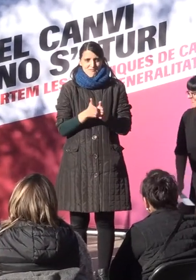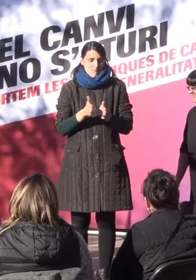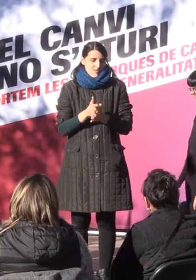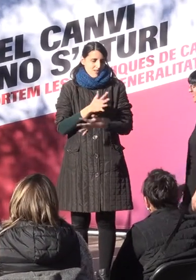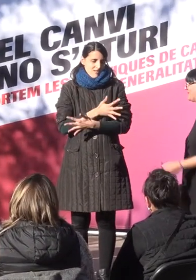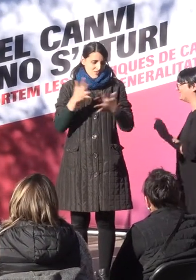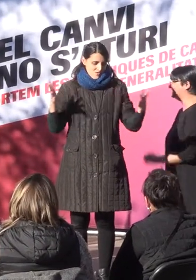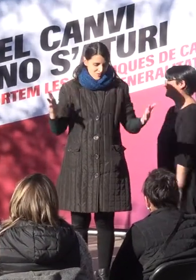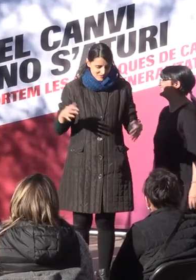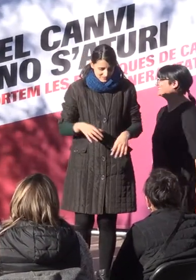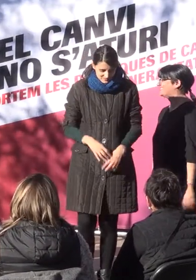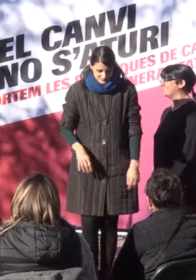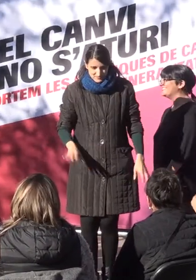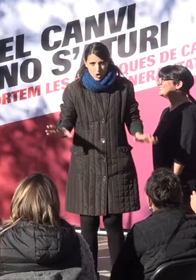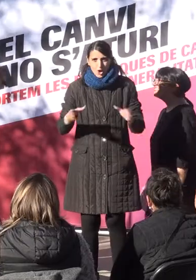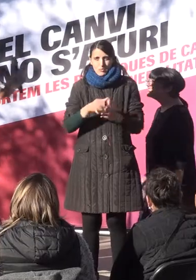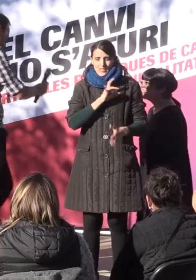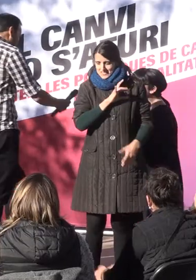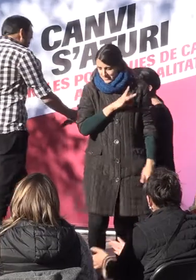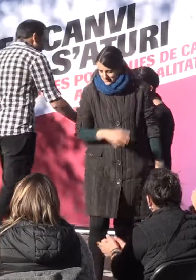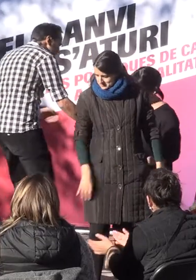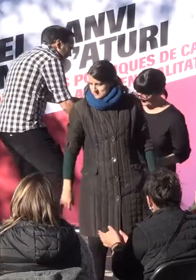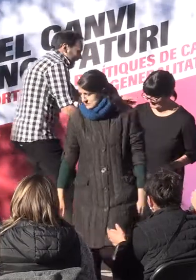danza de la comunidad chilena